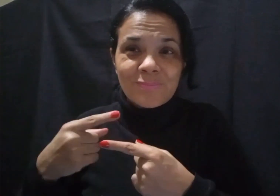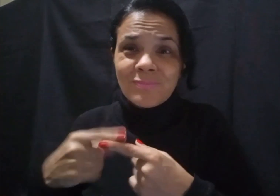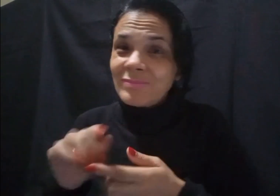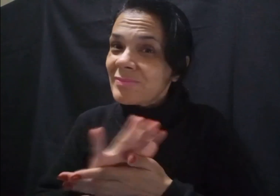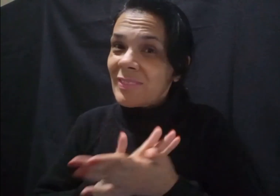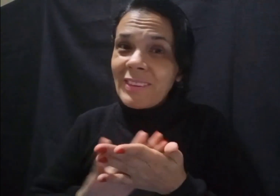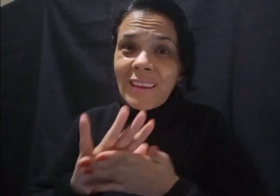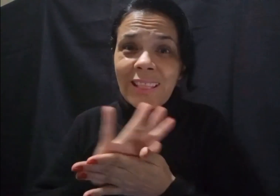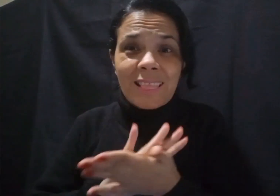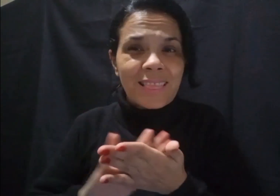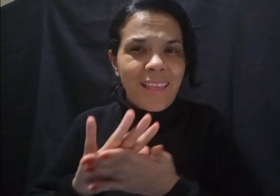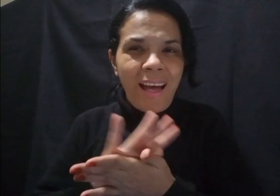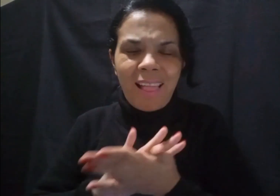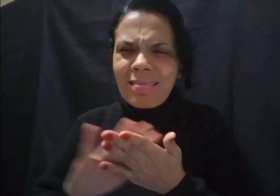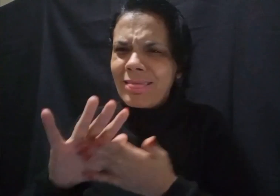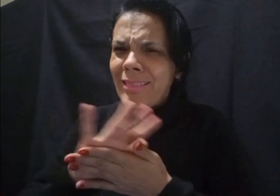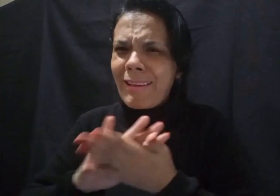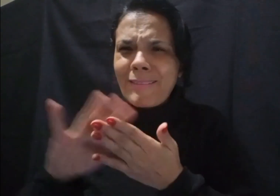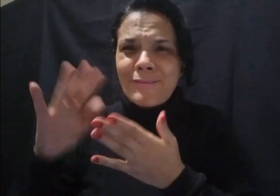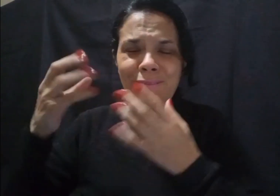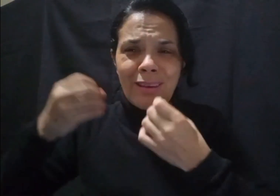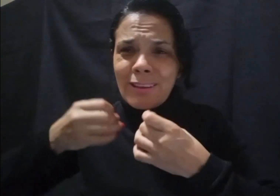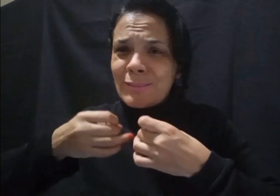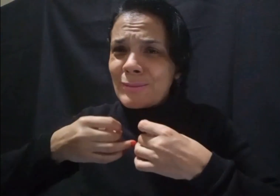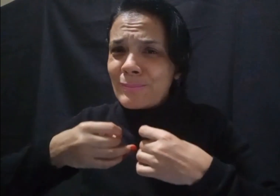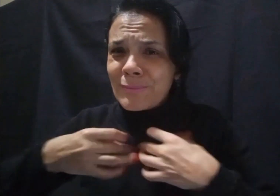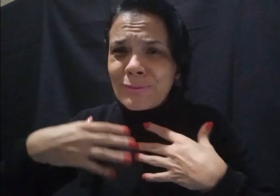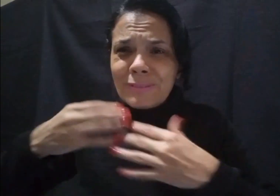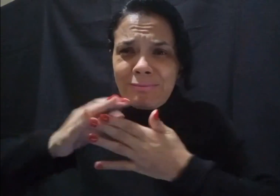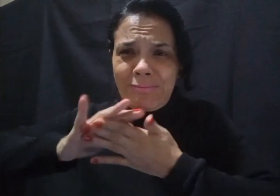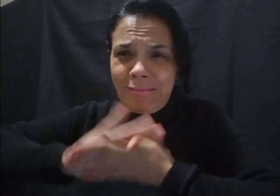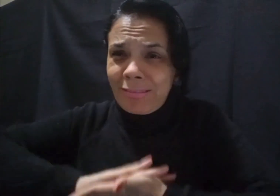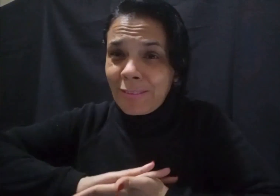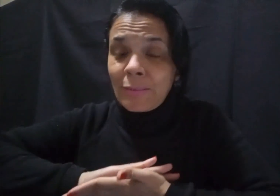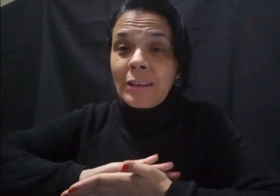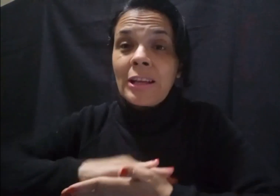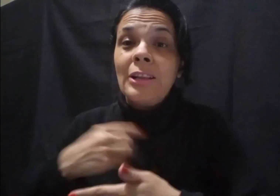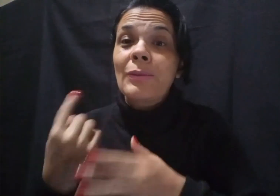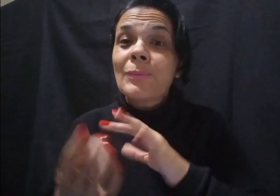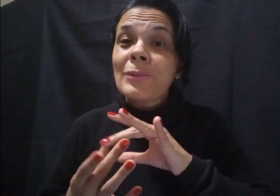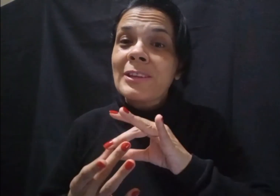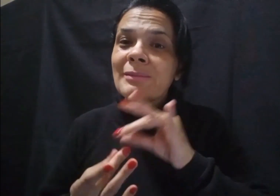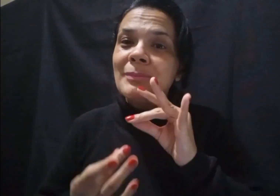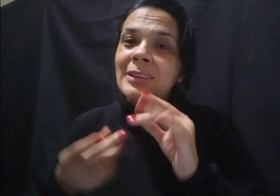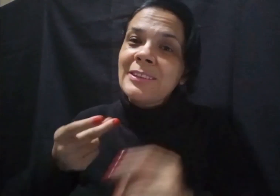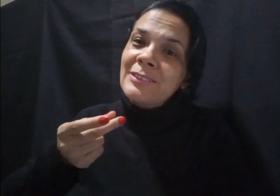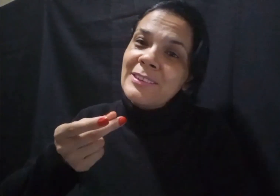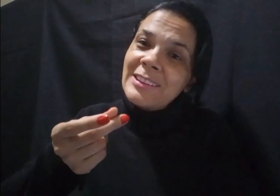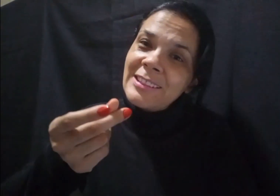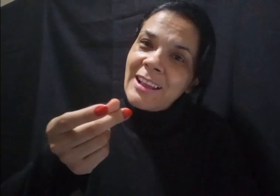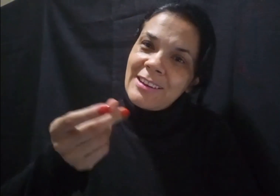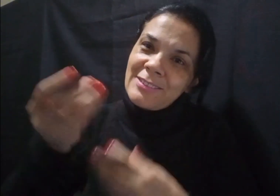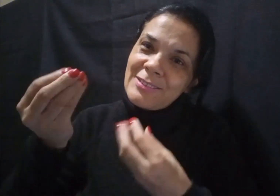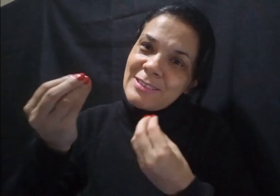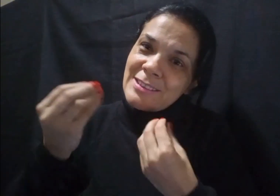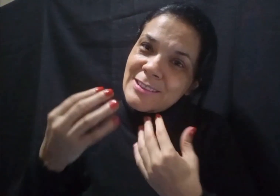pode realmente nos destruir. Somos imortais, estamos em aprendizado, recebemos de Deus o espírito